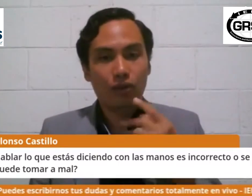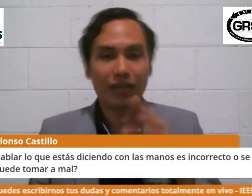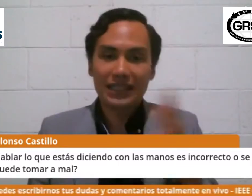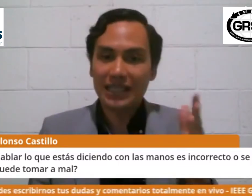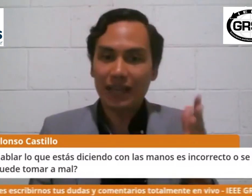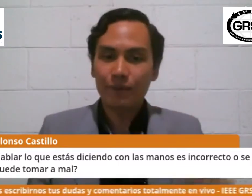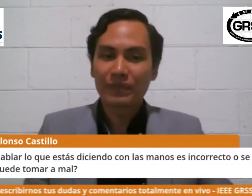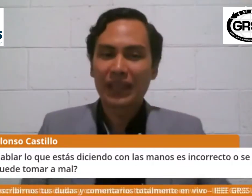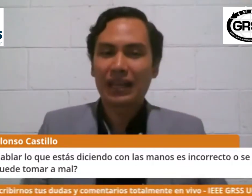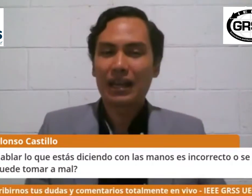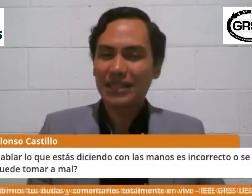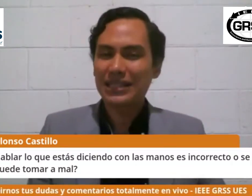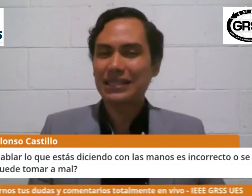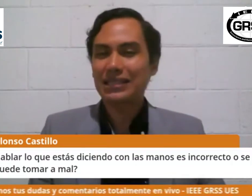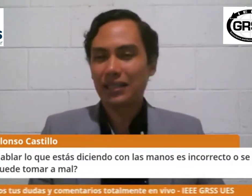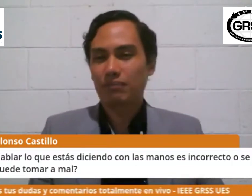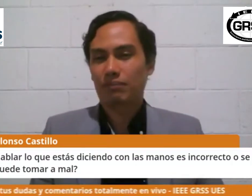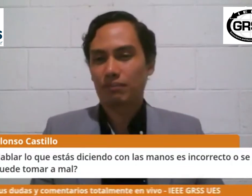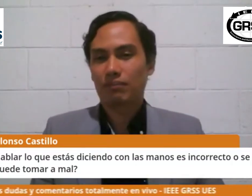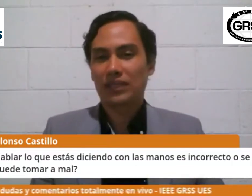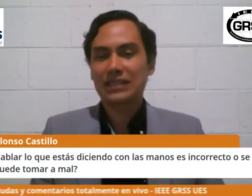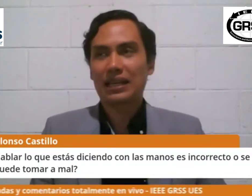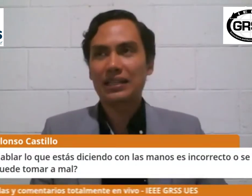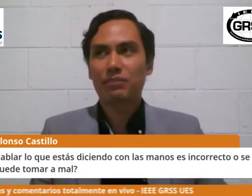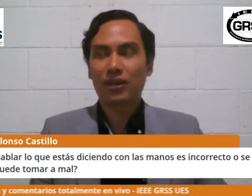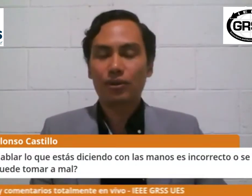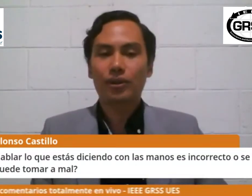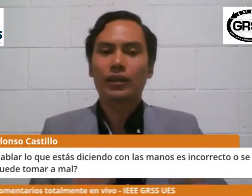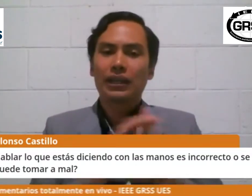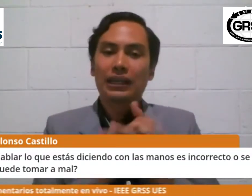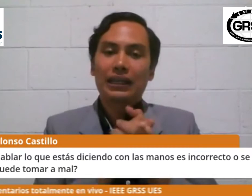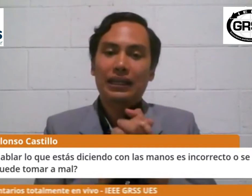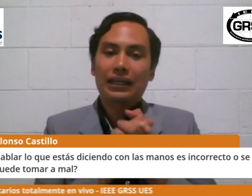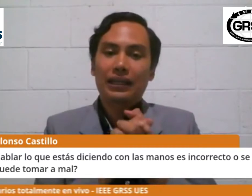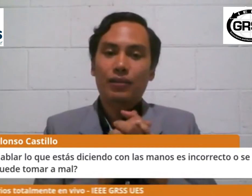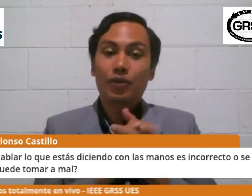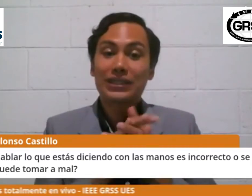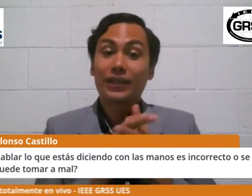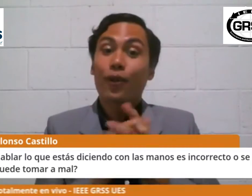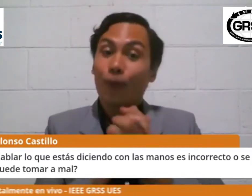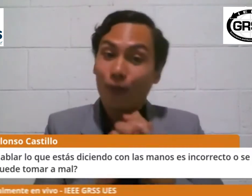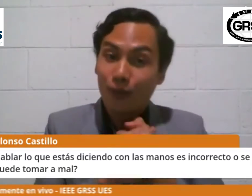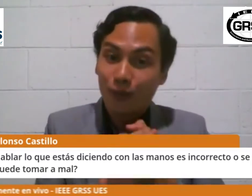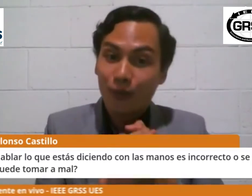lo oralizado. A veces sí. Quizás es mejor